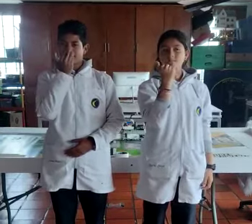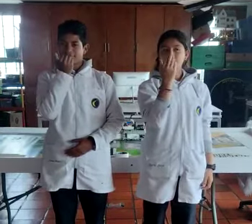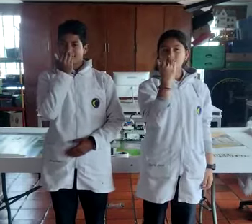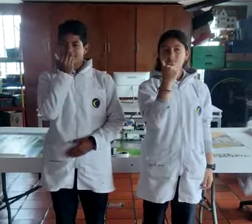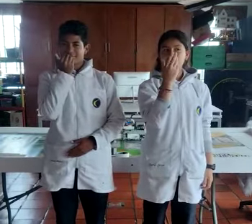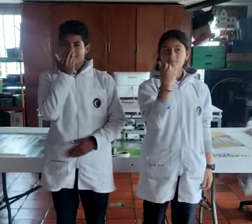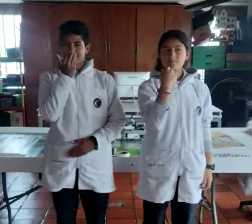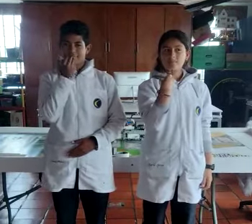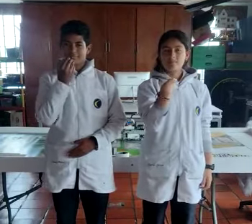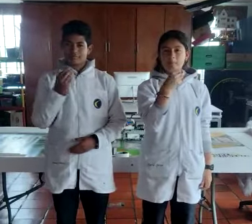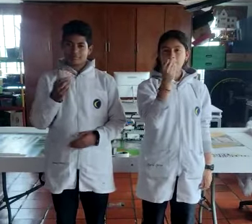Cena.